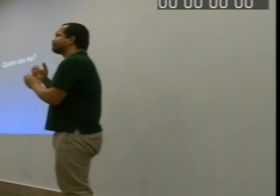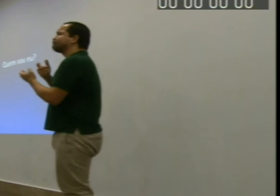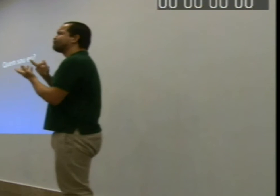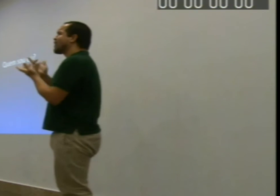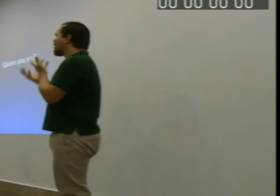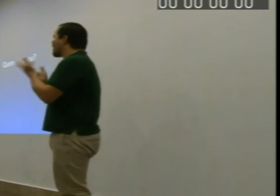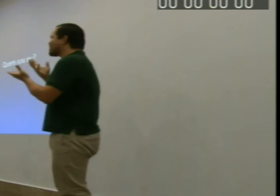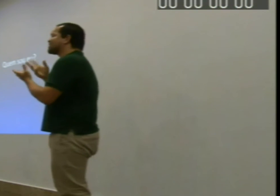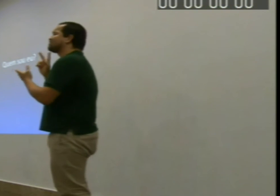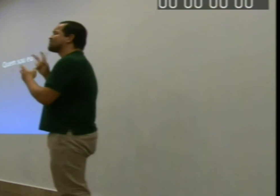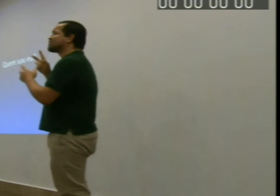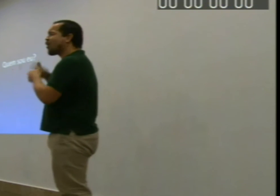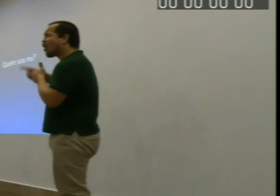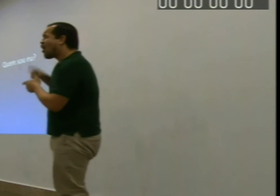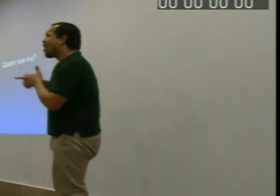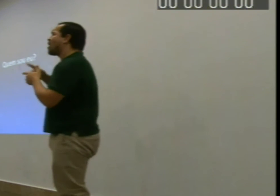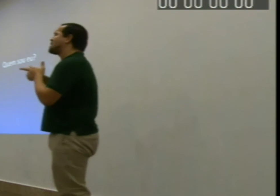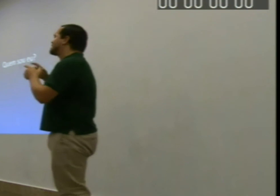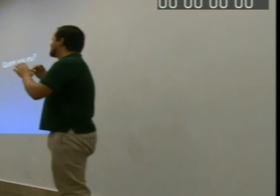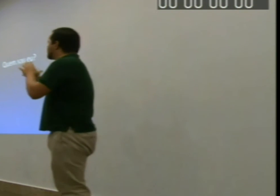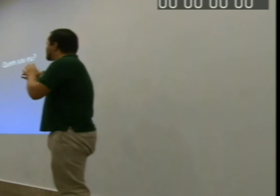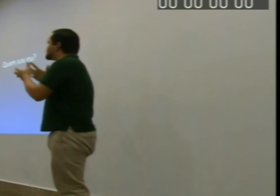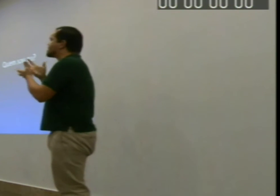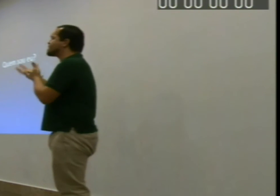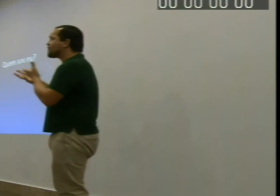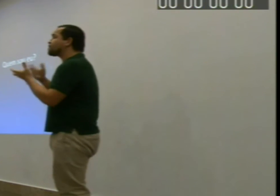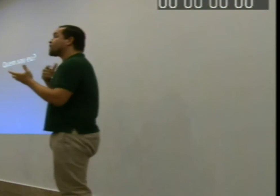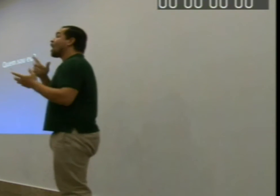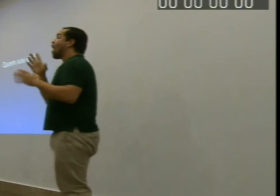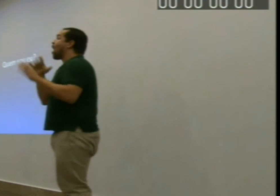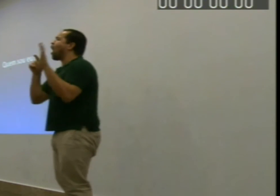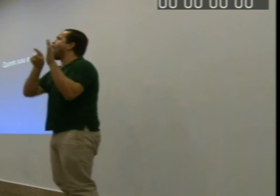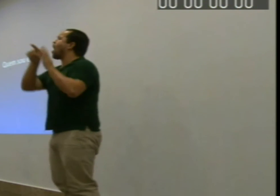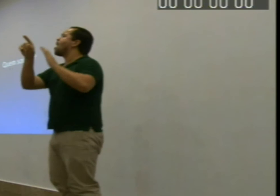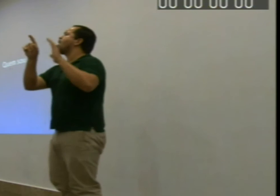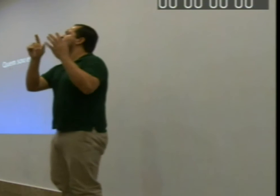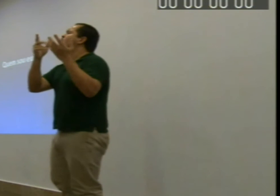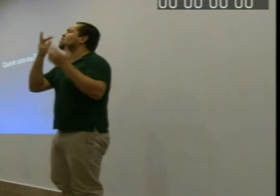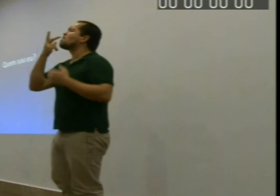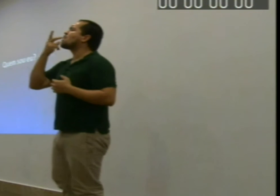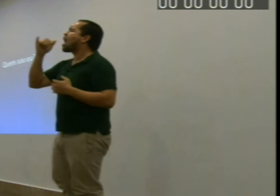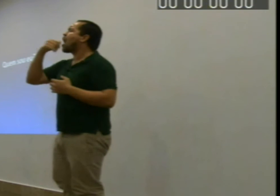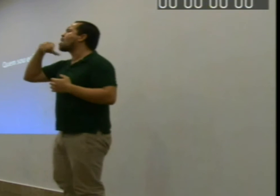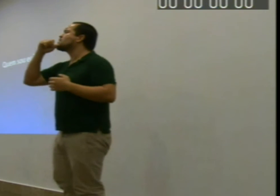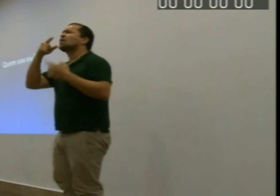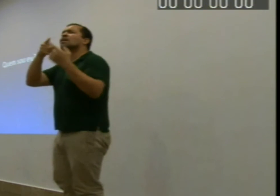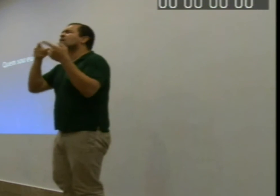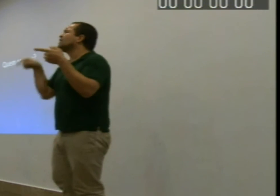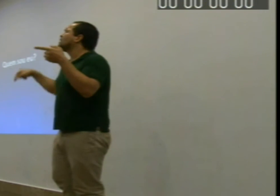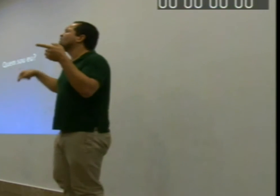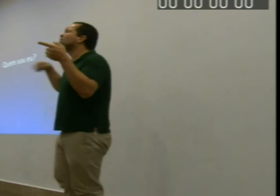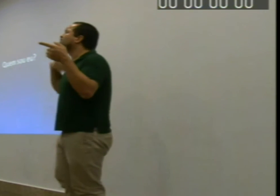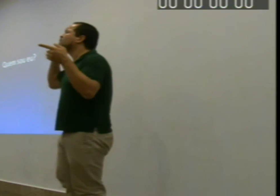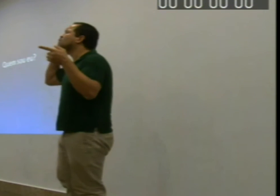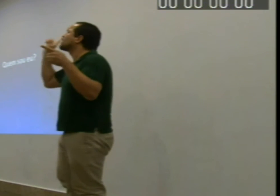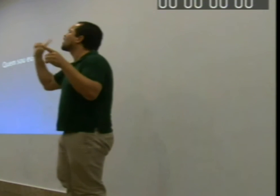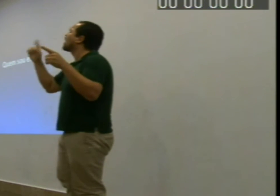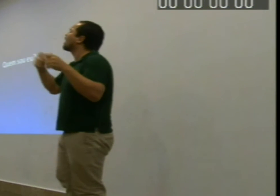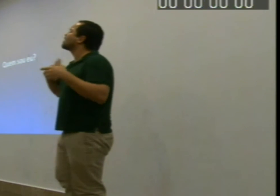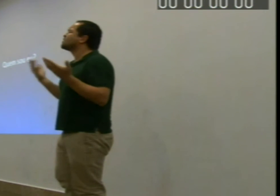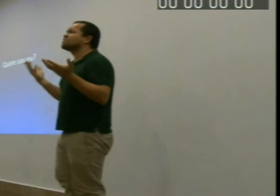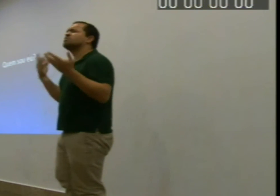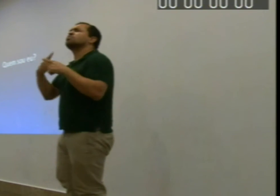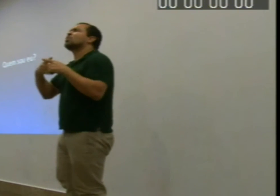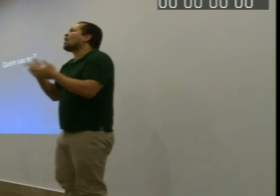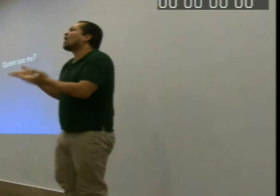tinha comunicação e não conseguia tinha esses problemas de comunicação aí eu perguntei pro meu pai como que é eu não